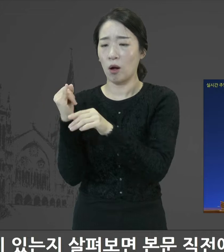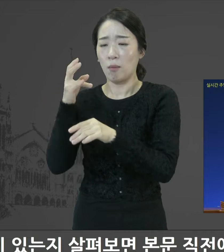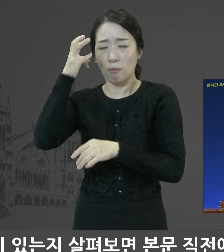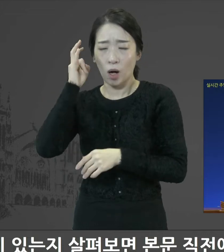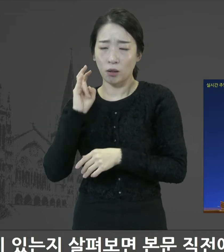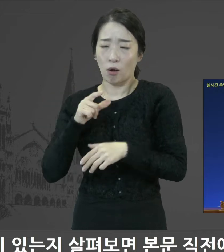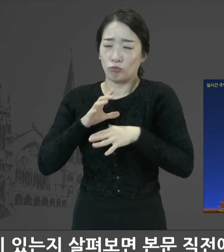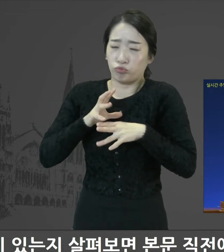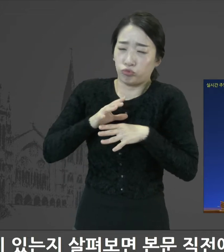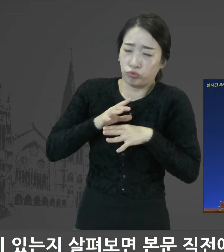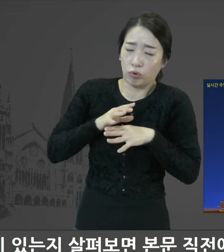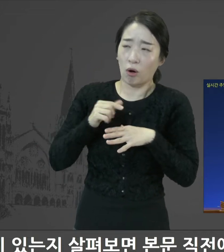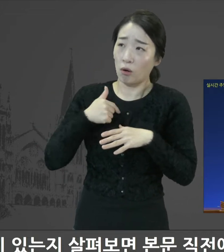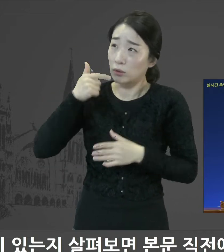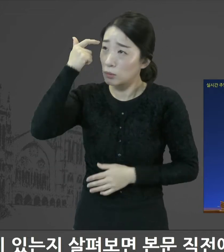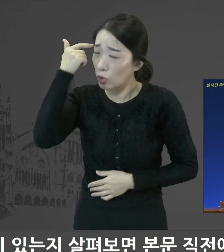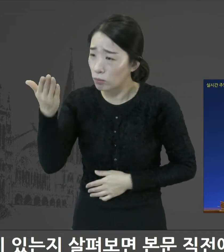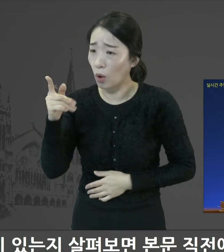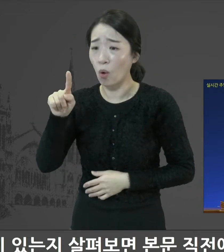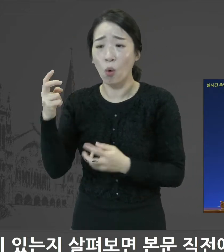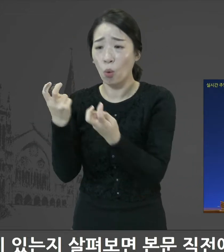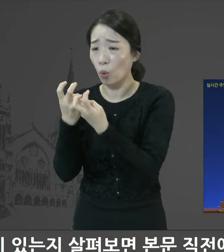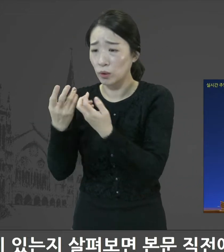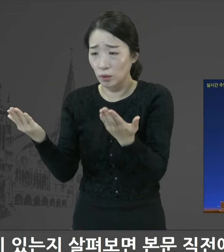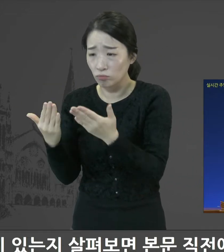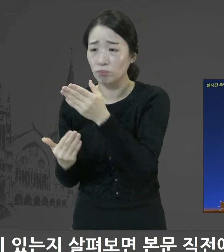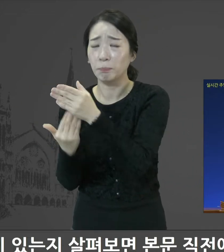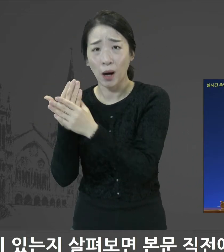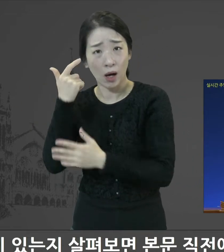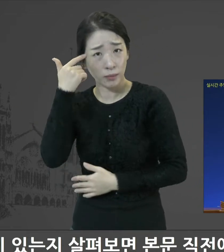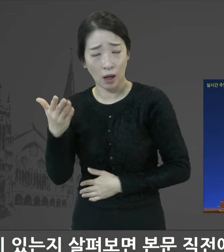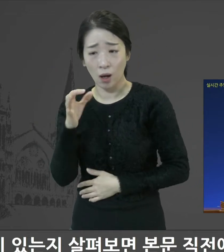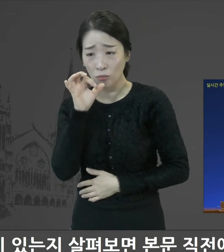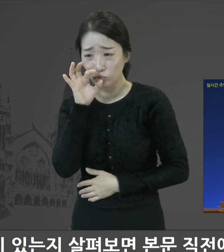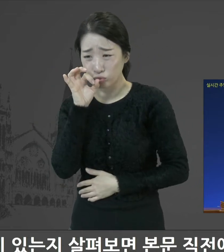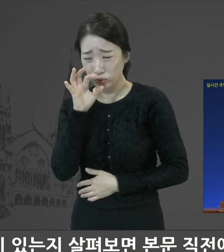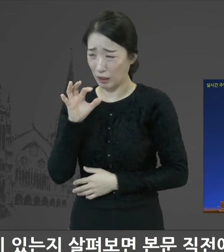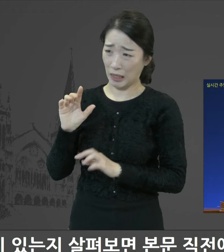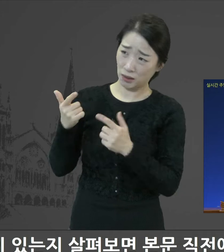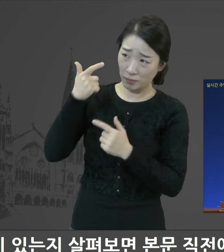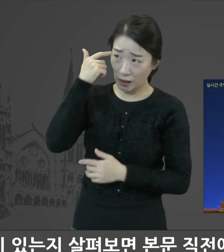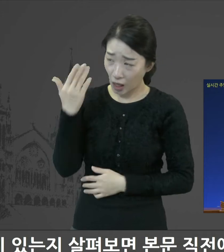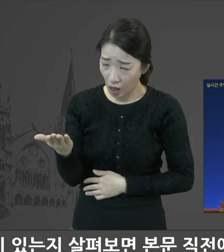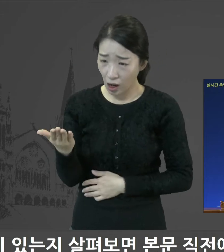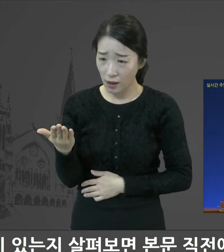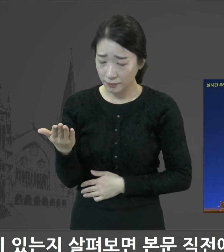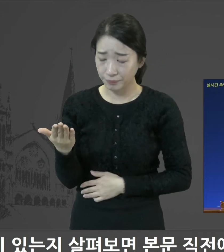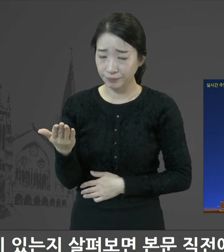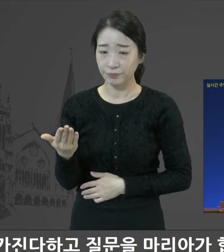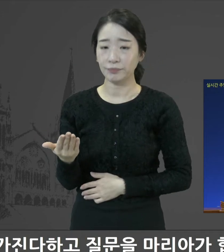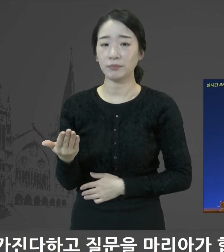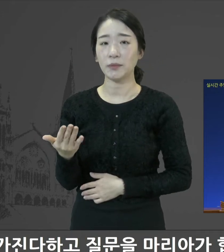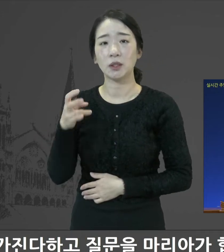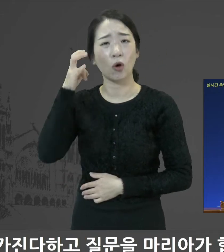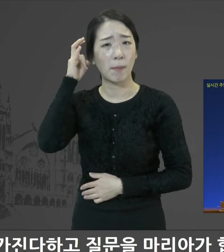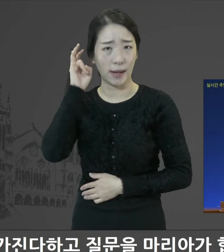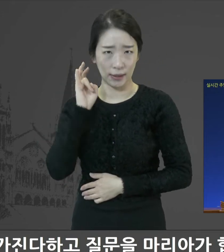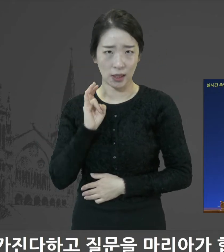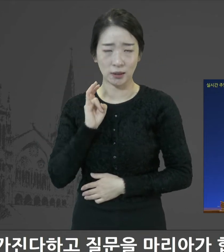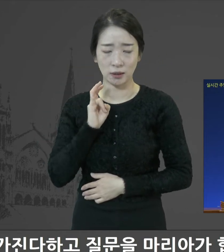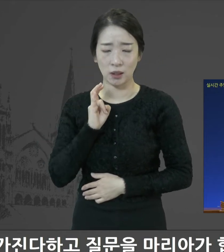질문도 합니다. 도대체 이런 일이 어떻게 일어나겠습니까? 가능합니까? 라는 질문도 하고요. 마리아는